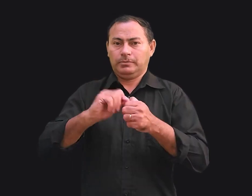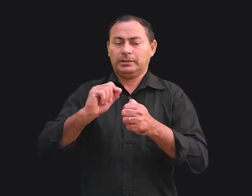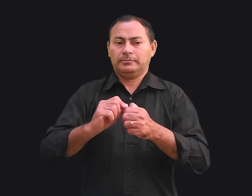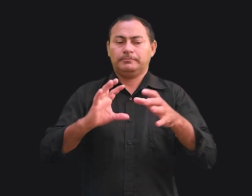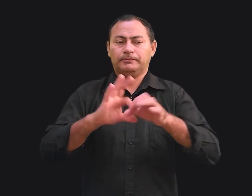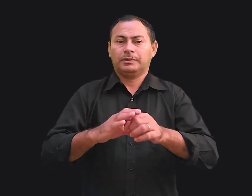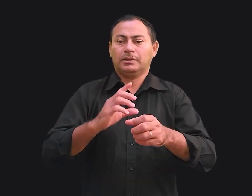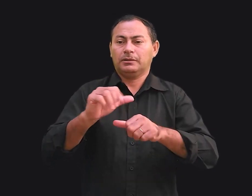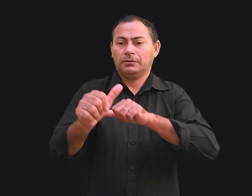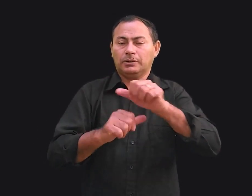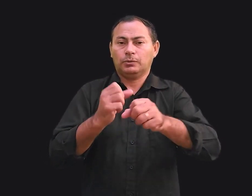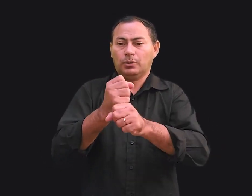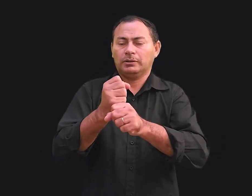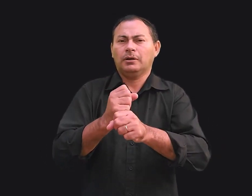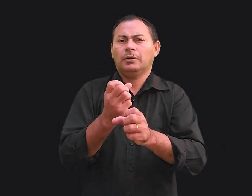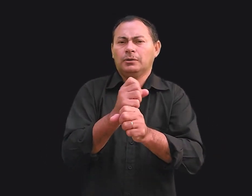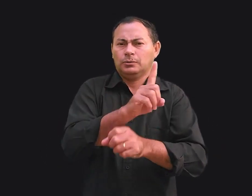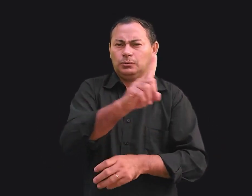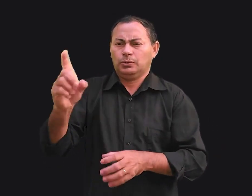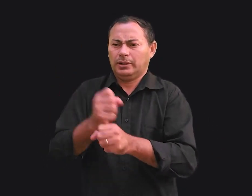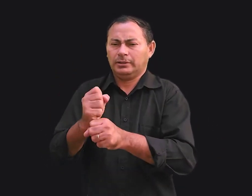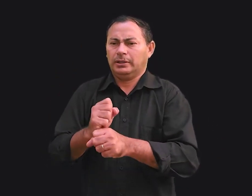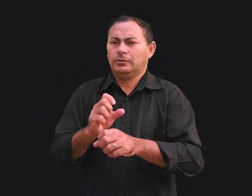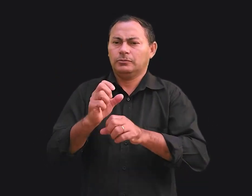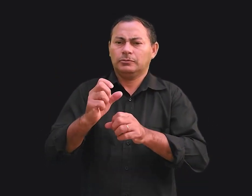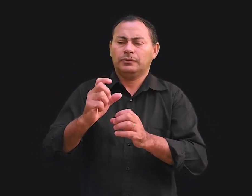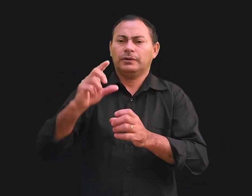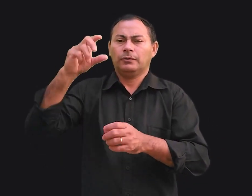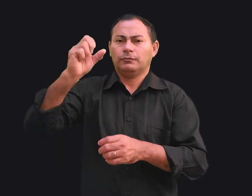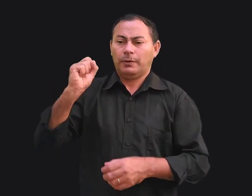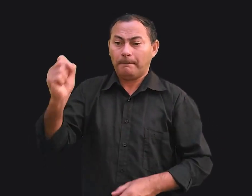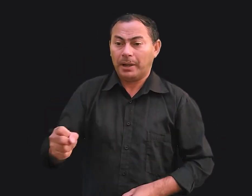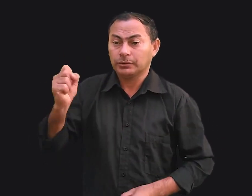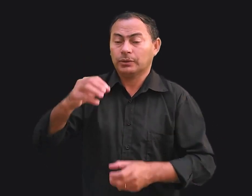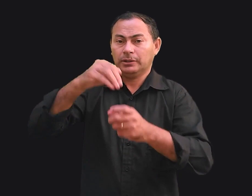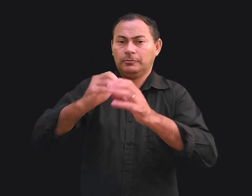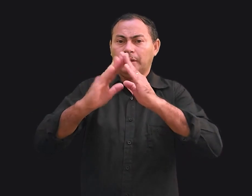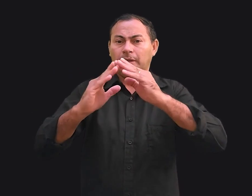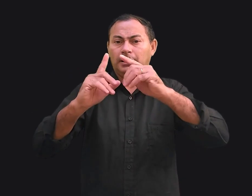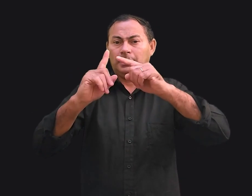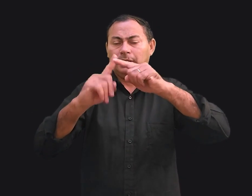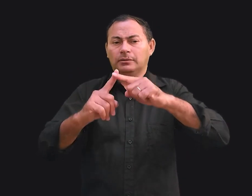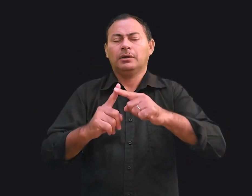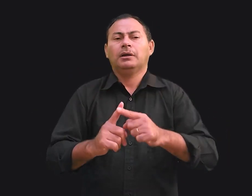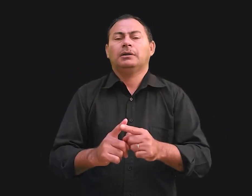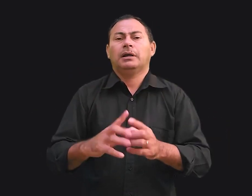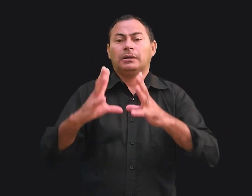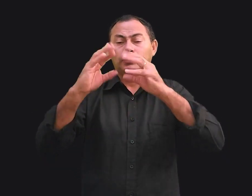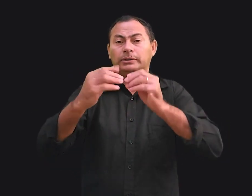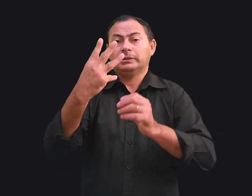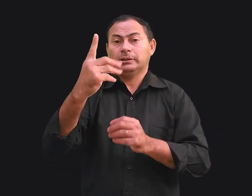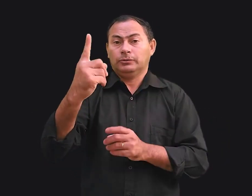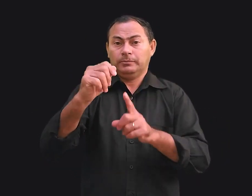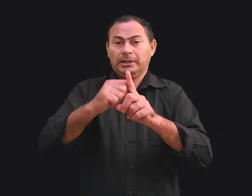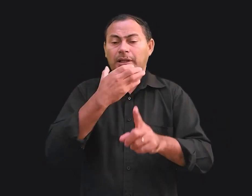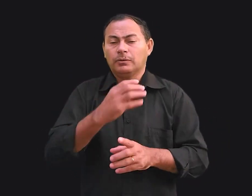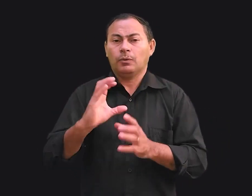na virada do ano. Durante muitos anos pastoreei uma igreja onde era costume termos na noite de 31 de dezembro um culto